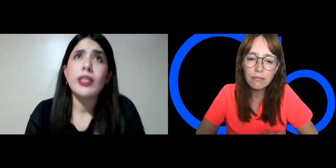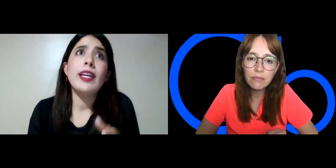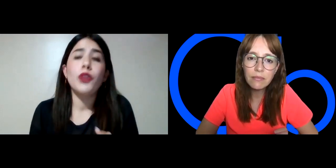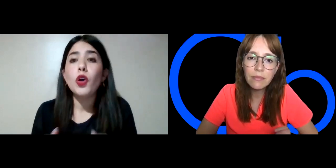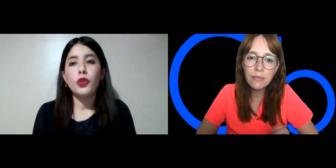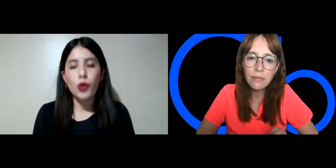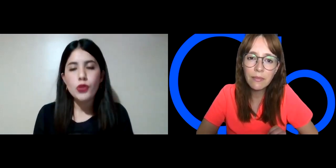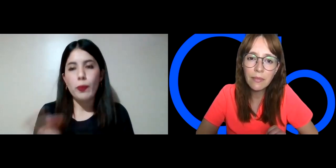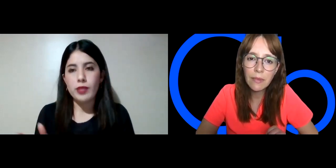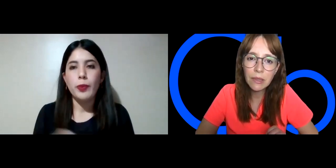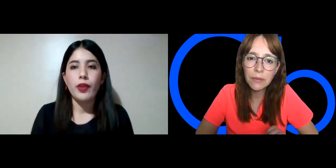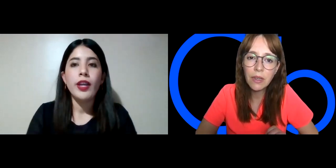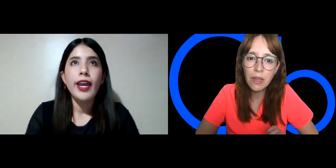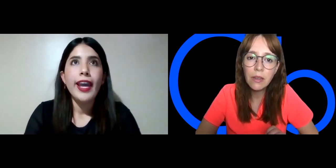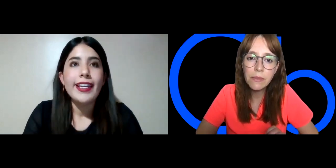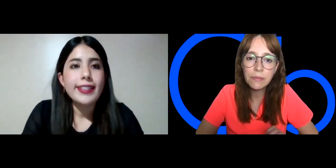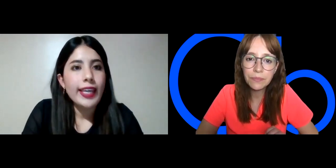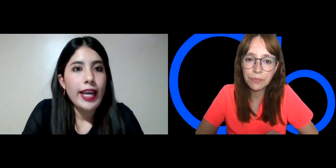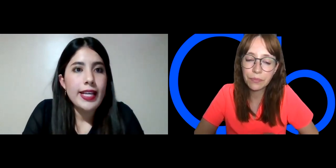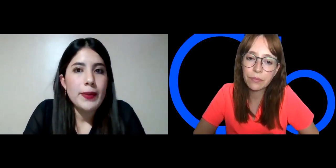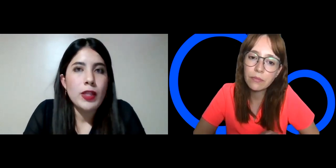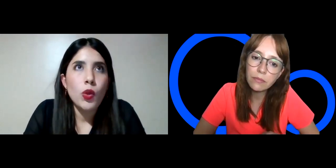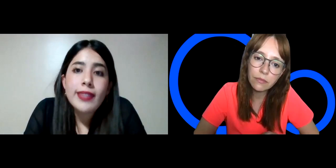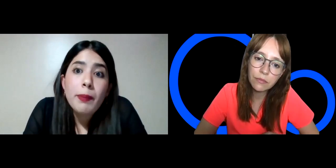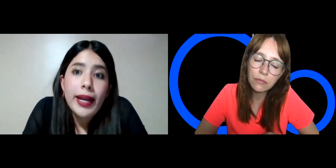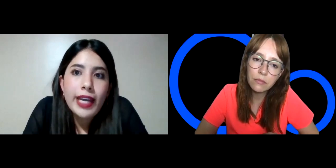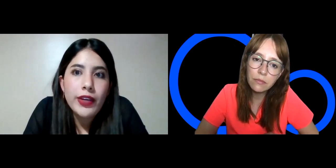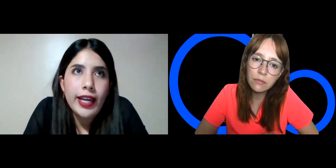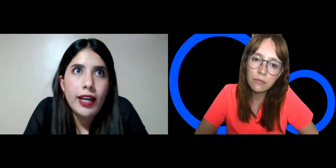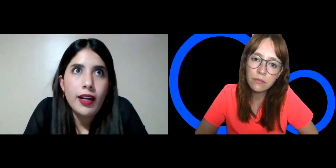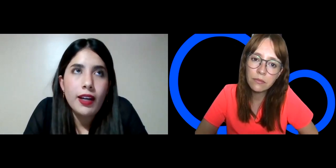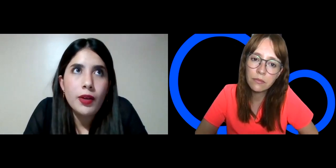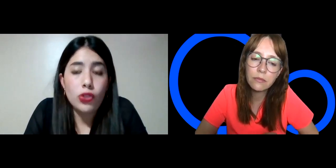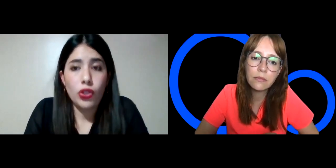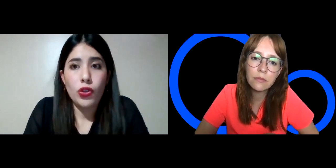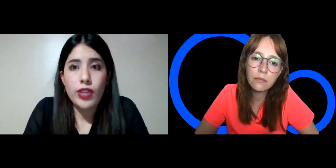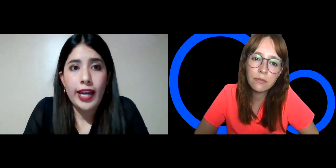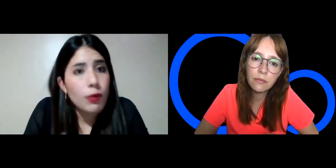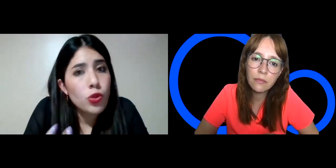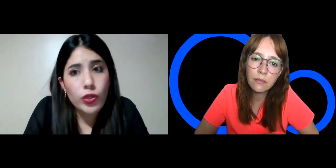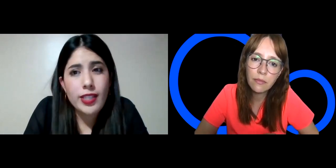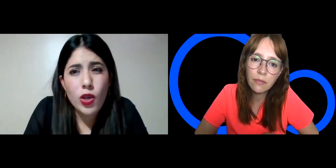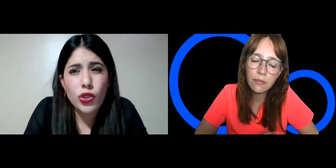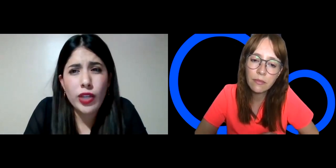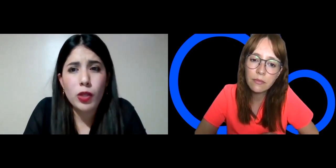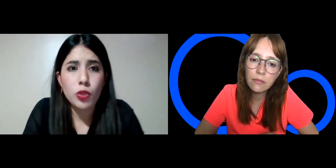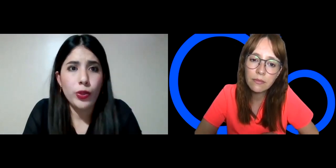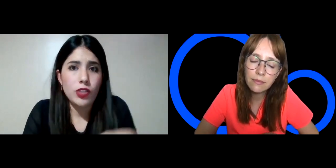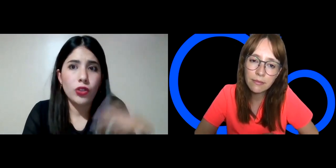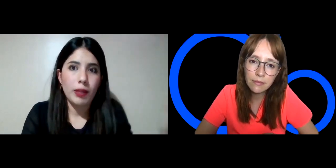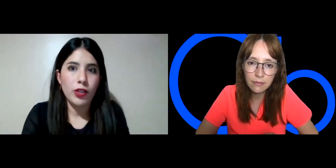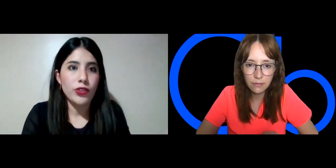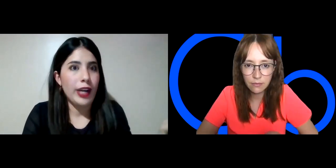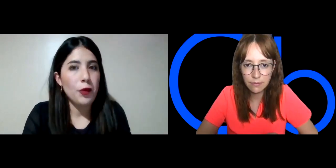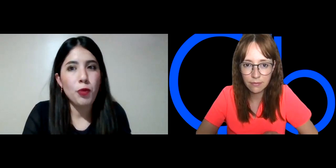mismos, todos lo mismo, perdón. Y es que no está mal que al final nosotros hayamos utilizado esos términos porque